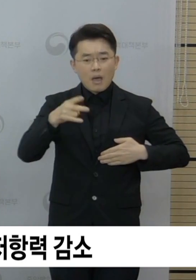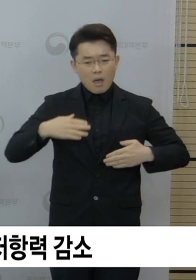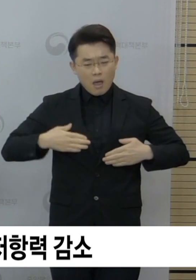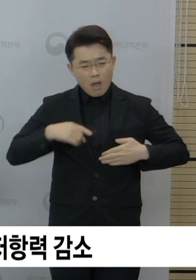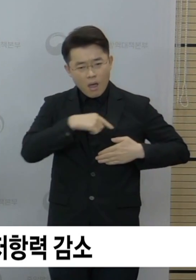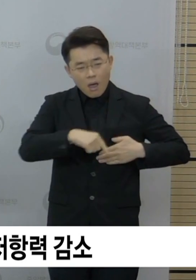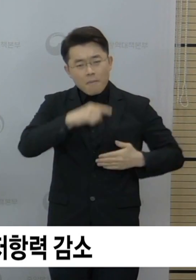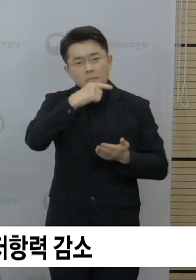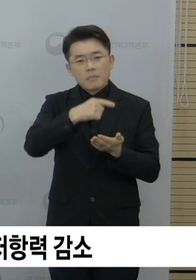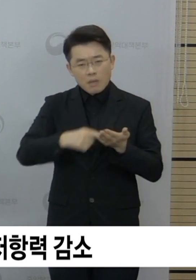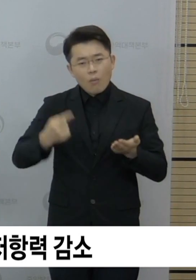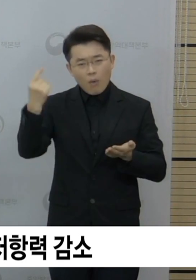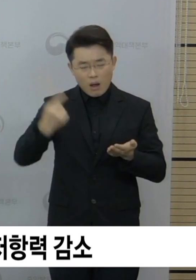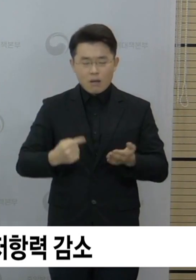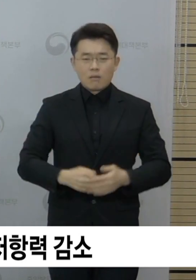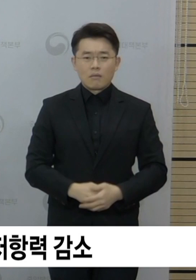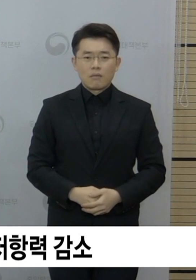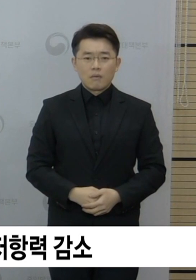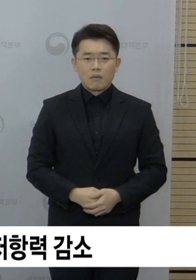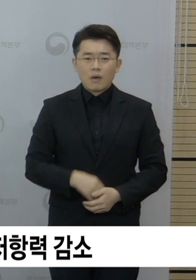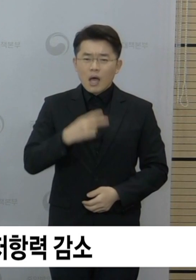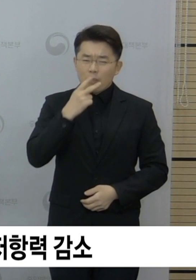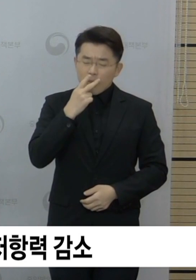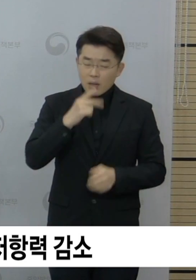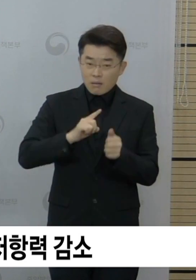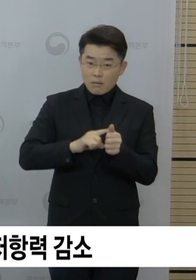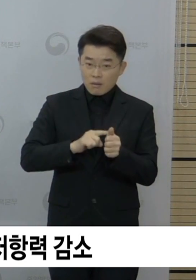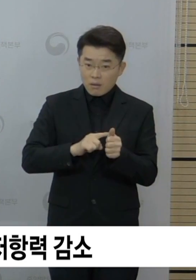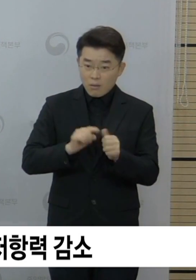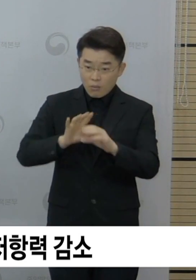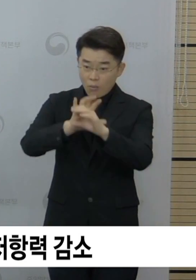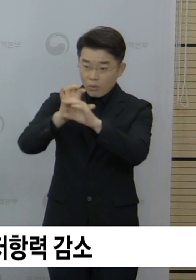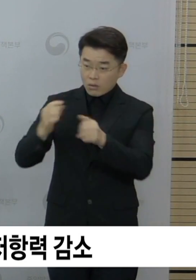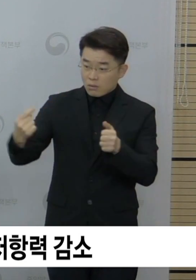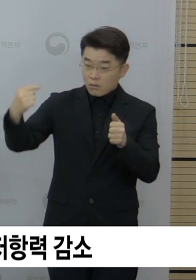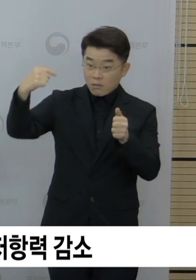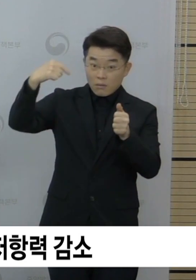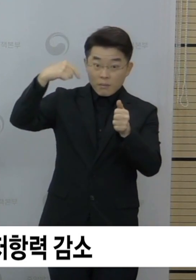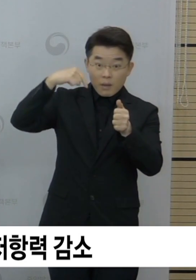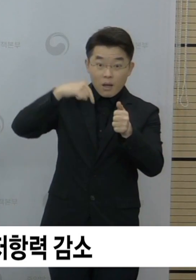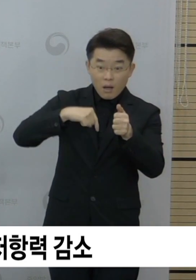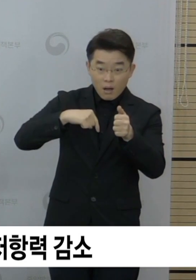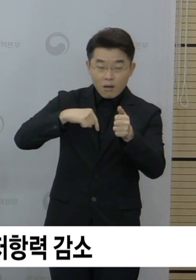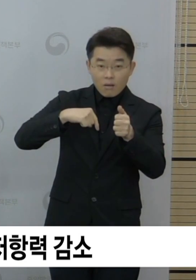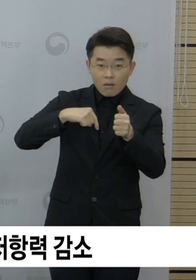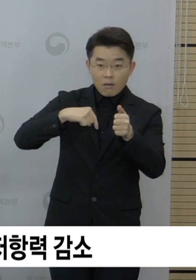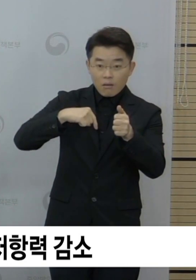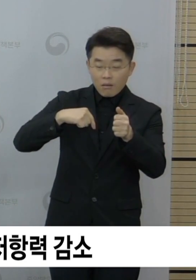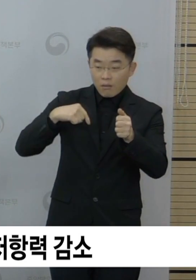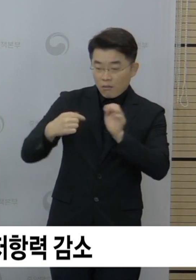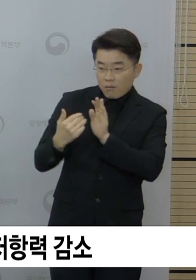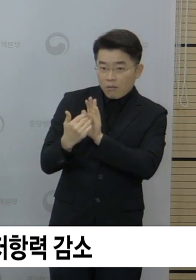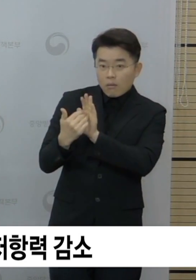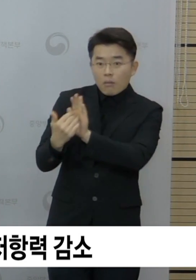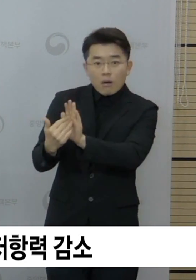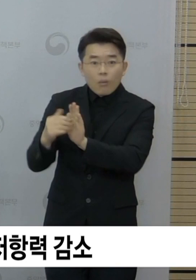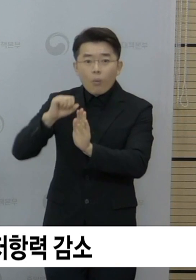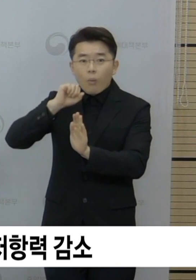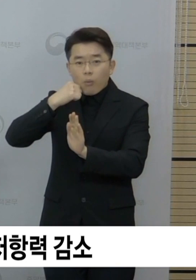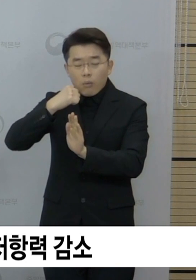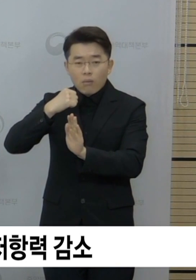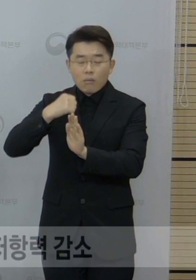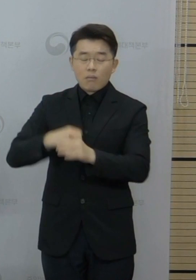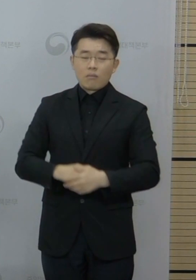흡연자의 경우 코로나 바이러스가 침입할 경우 이에 맞설 수 있는 신체적 저항력이 감소될 수 있습니다.